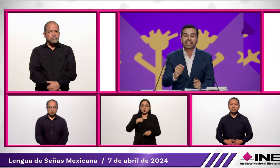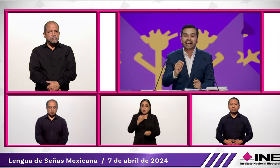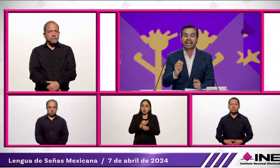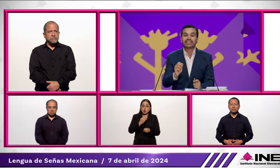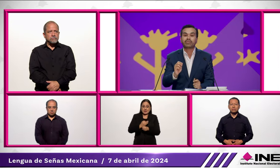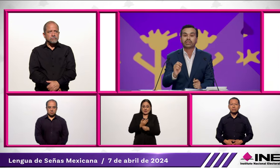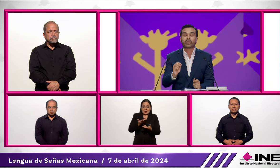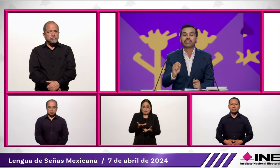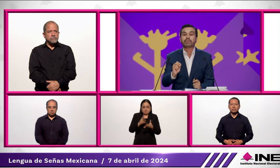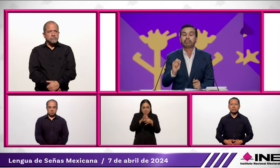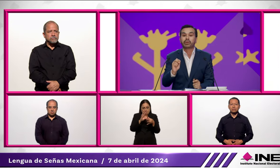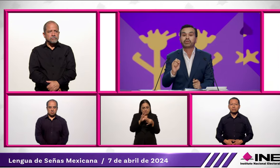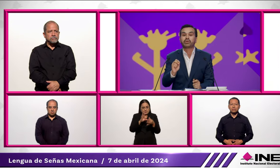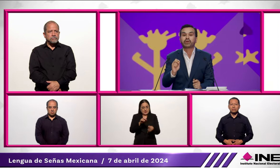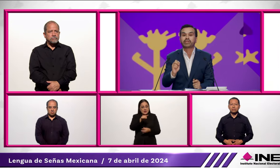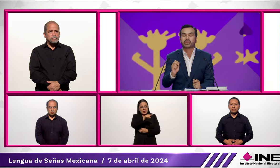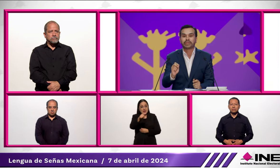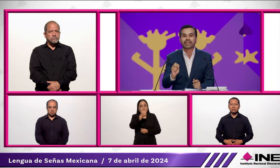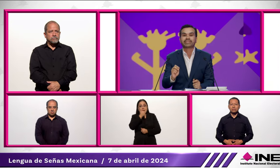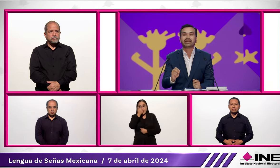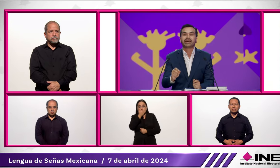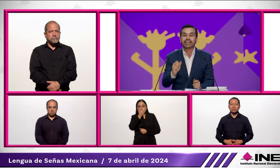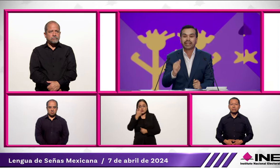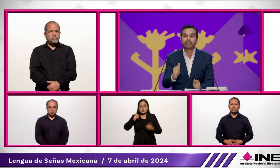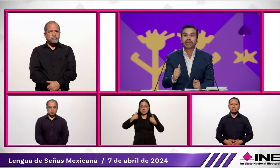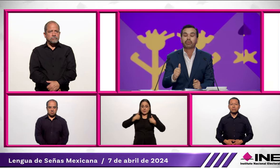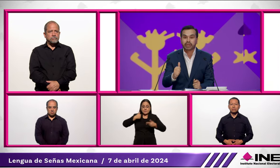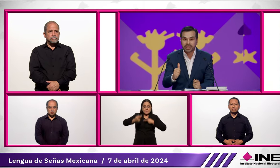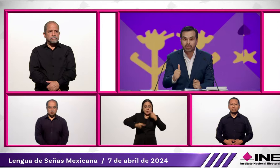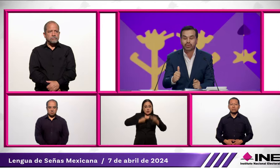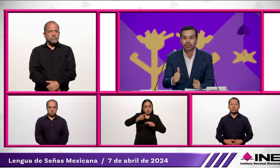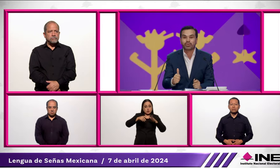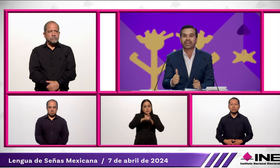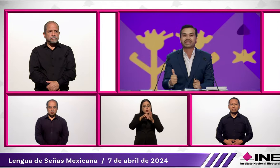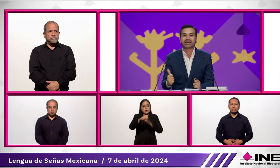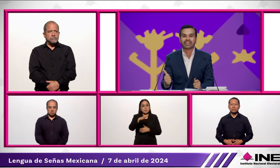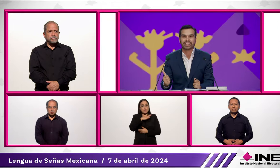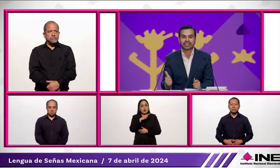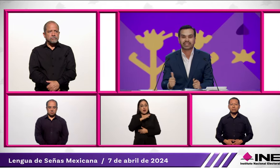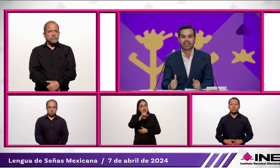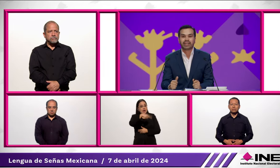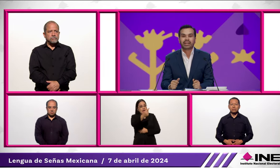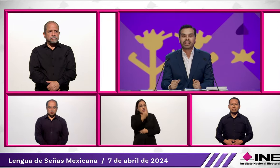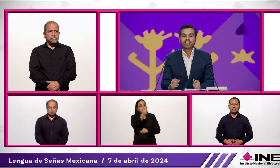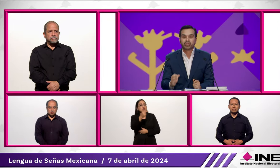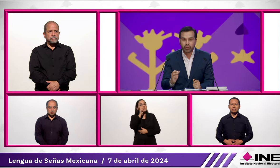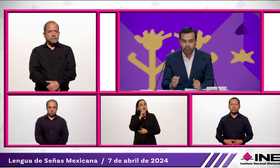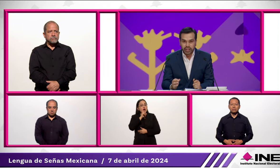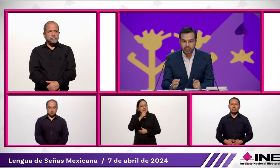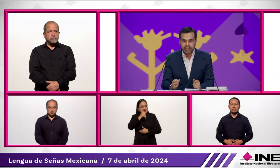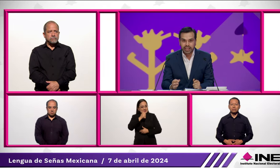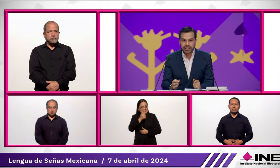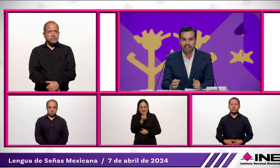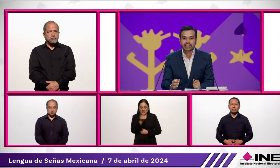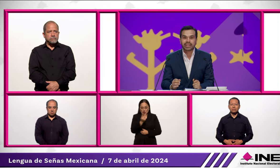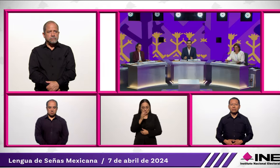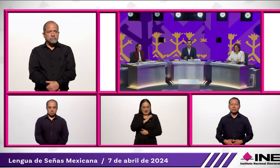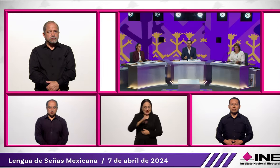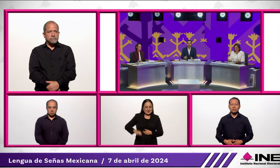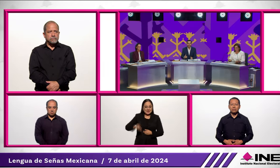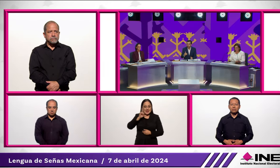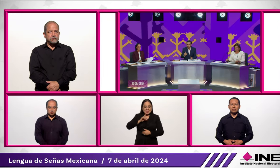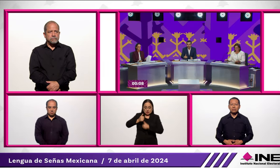cosa. Las y los estudiantes me han preguntado en todas las universidades el tema de competir con dos mujeres candidatas. Yo lo que quiero decir aquí